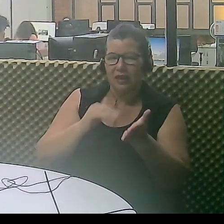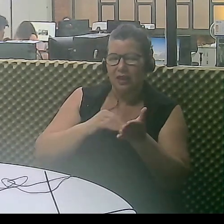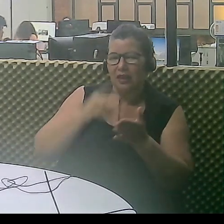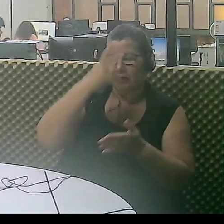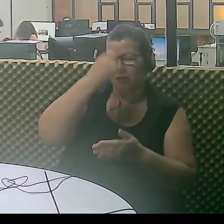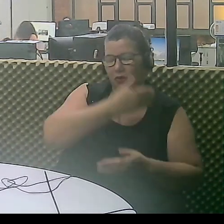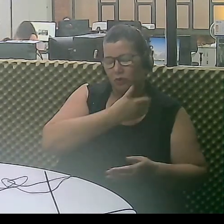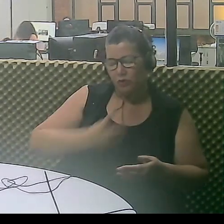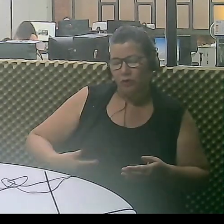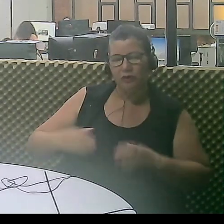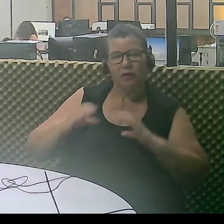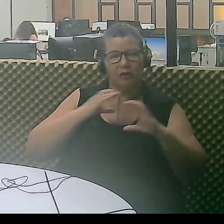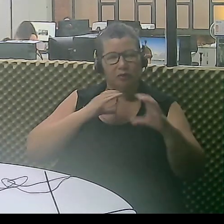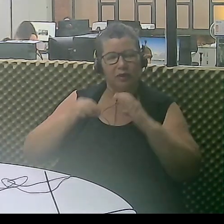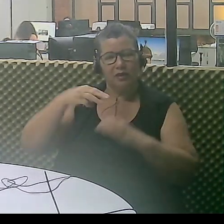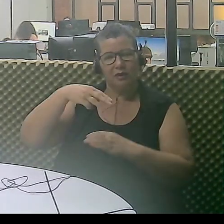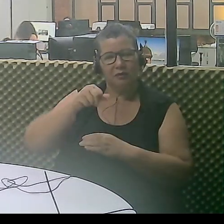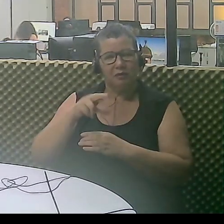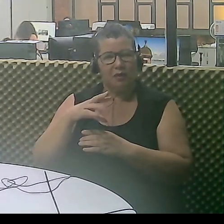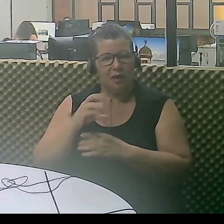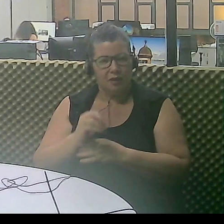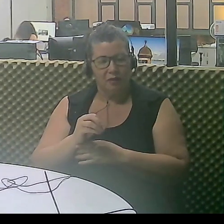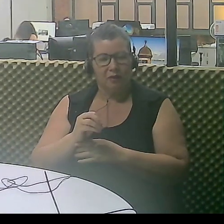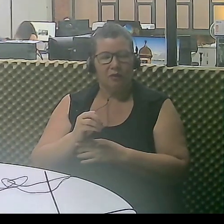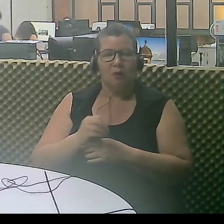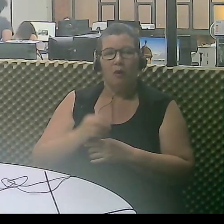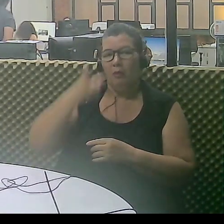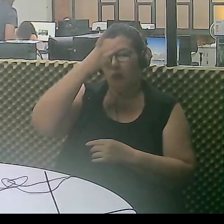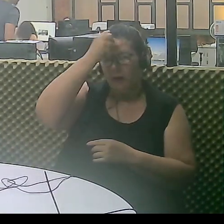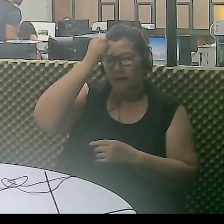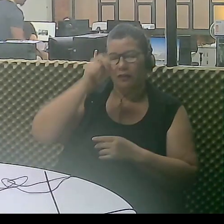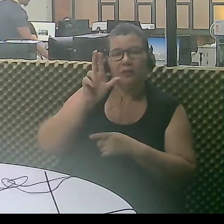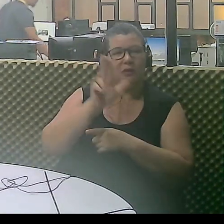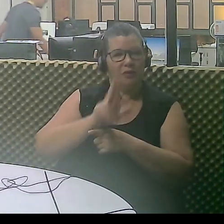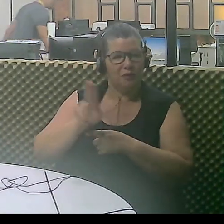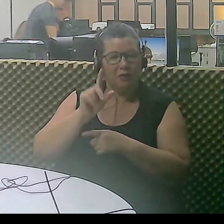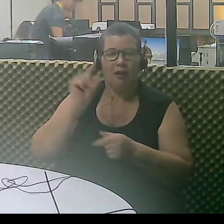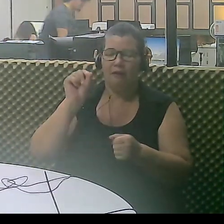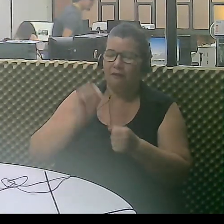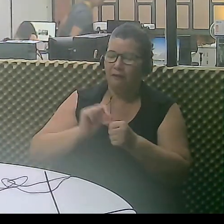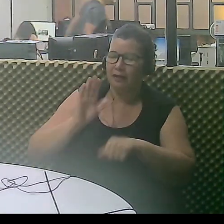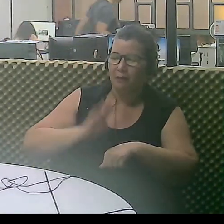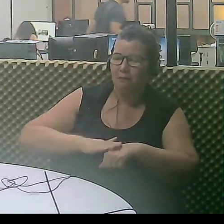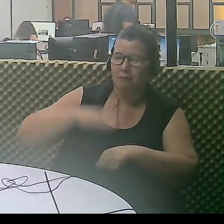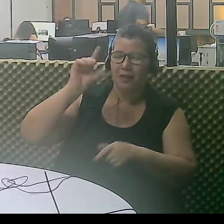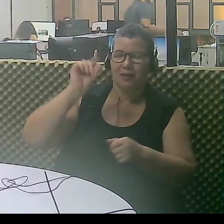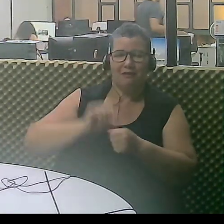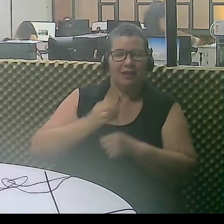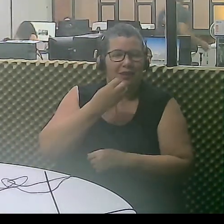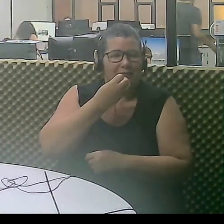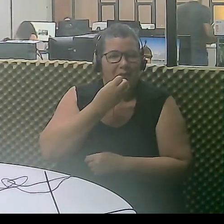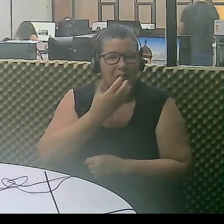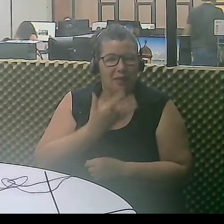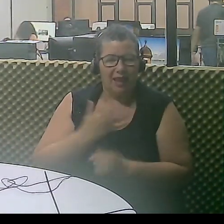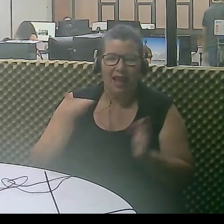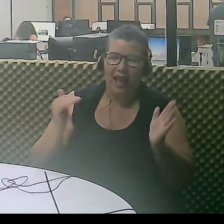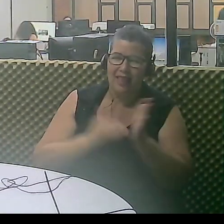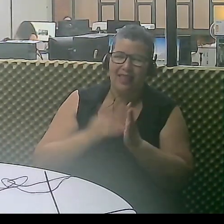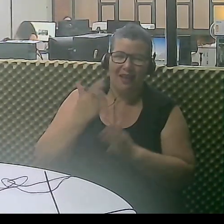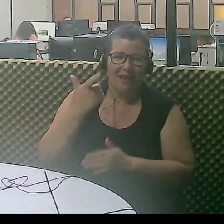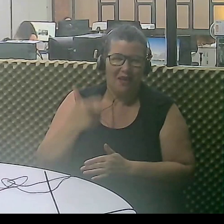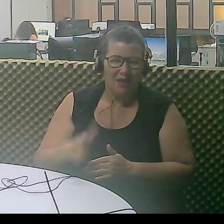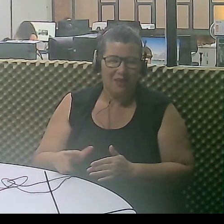Comunicação, Marco Túlio de Castro Kalimann. Prefeitura de Uberlândia. Fazer mais, fazer bem. Até a